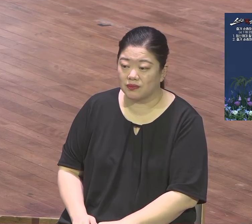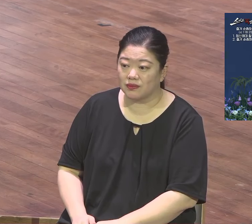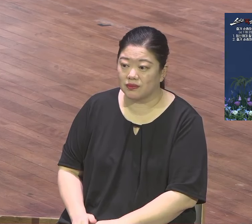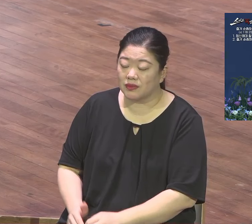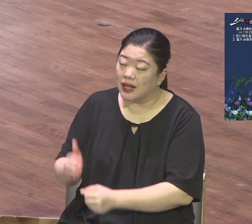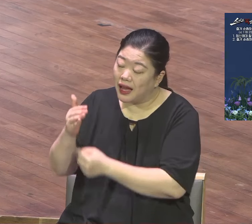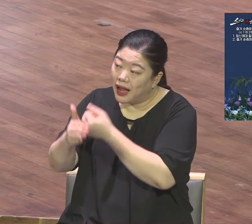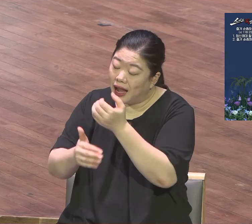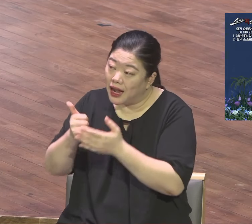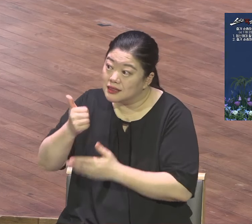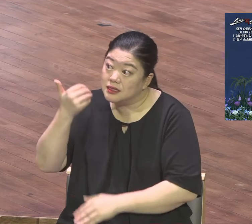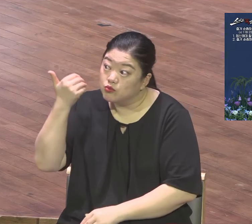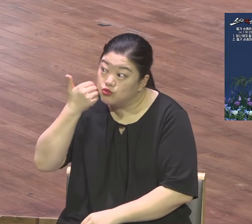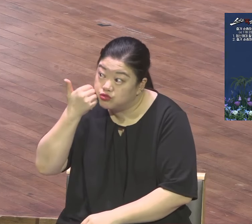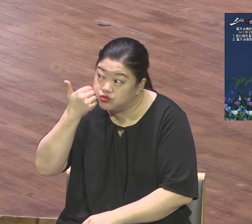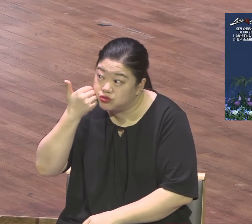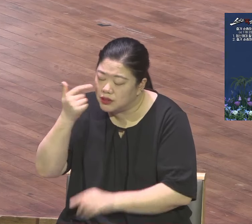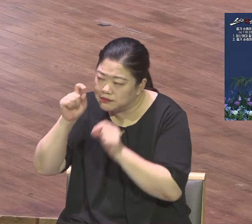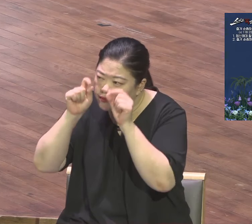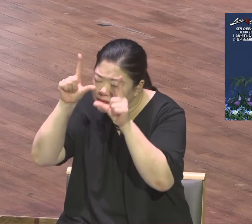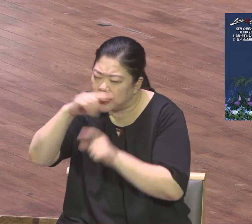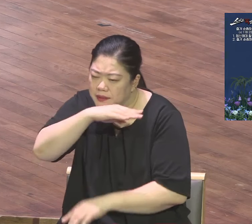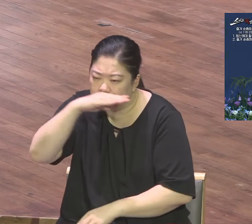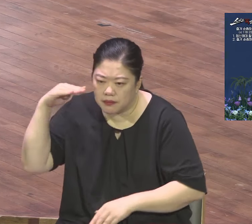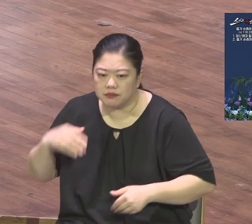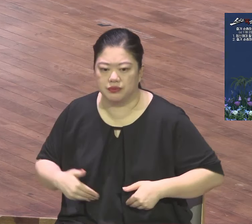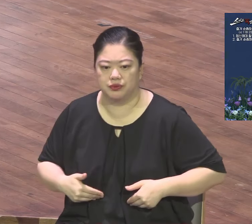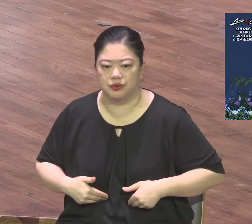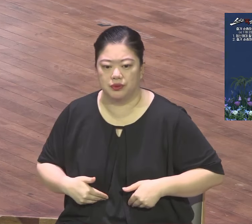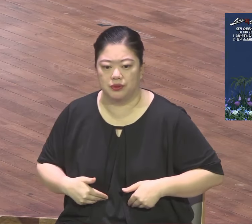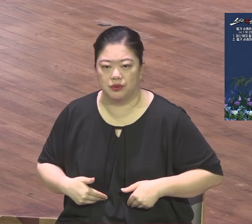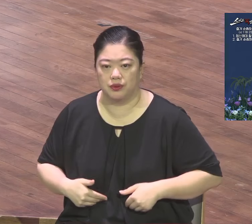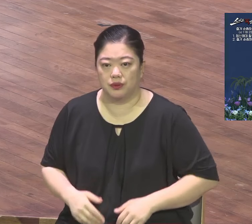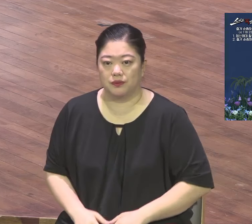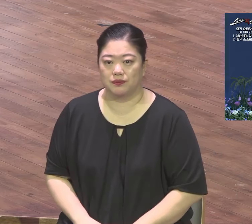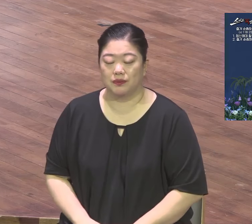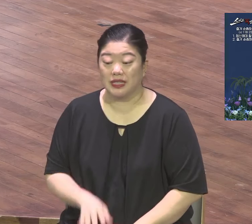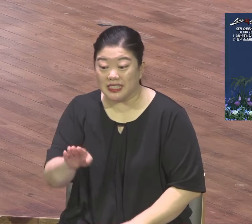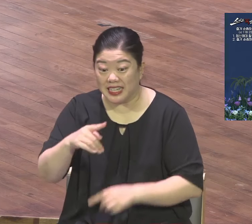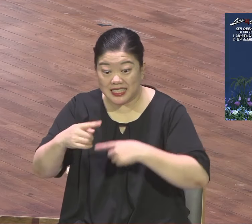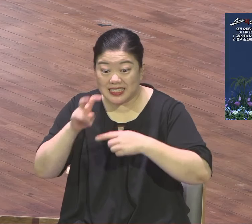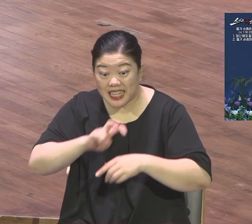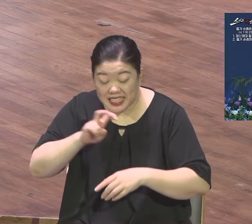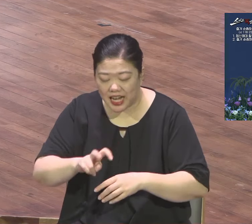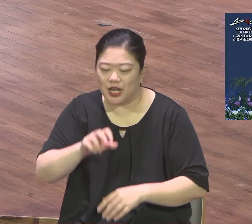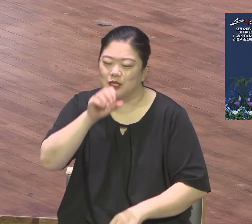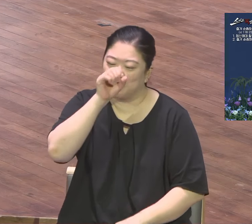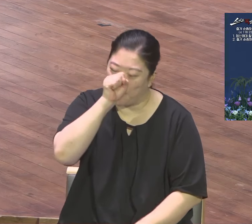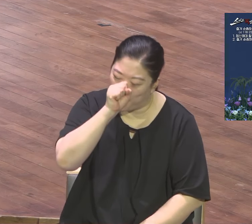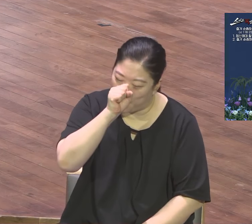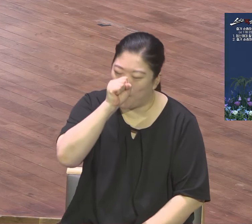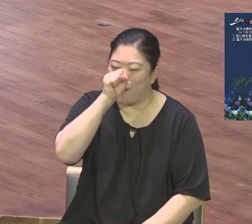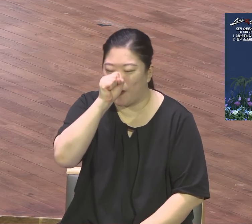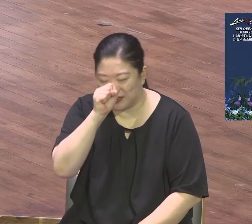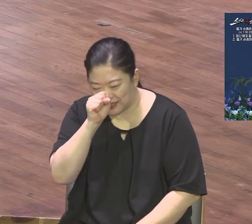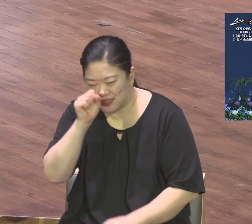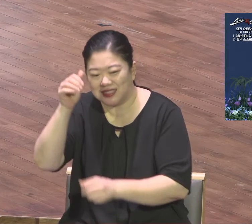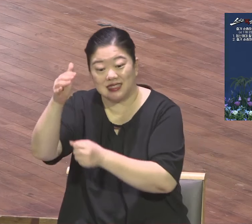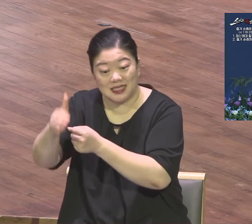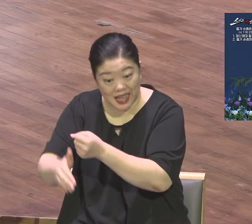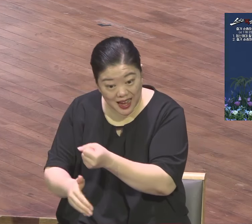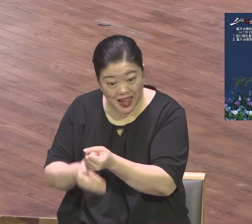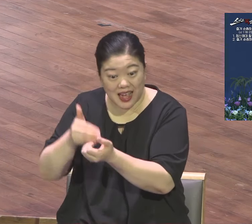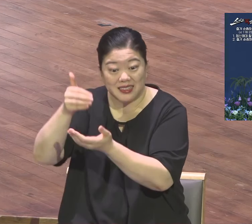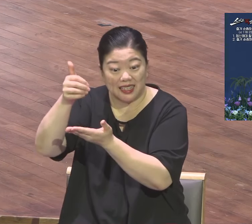돼요. 그렇지 하나님을 안 분들이 부르는 찬양이 좋으신 하나님, 좋으신 하나님, 참 좋으신